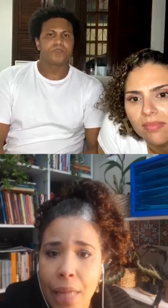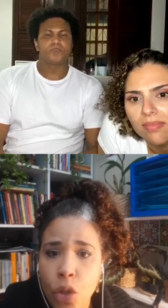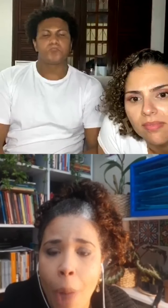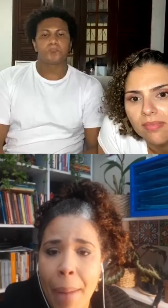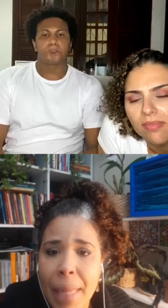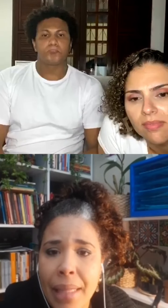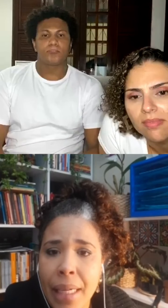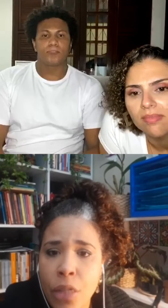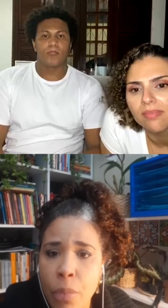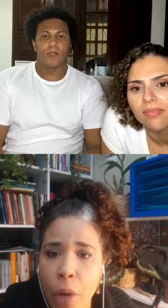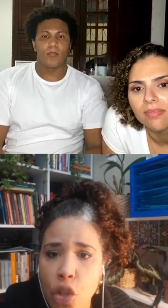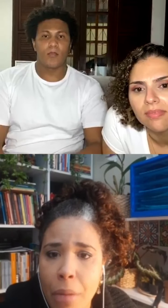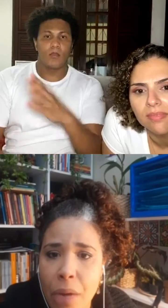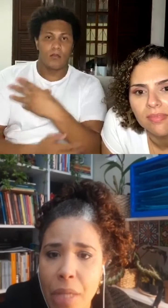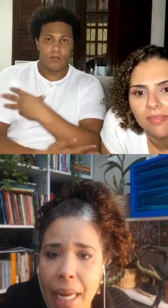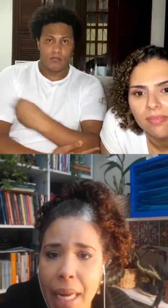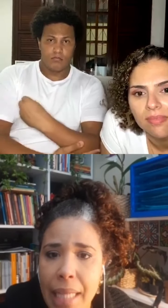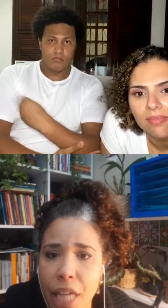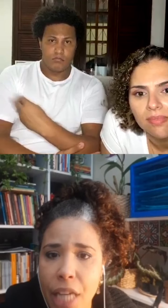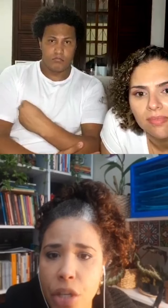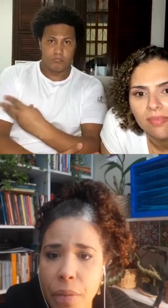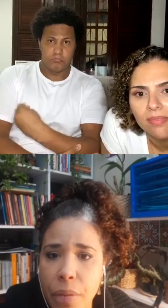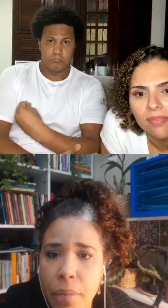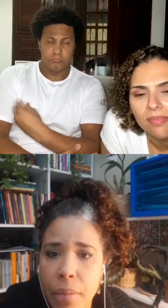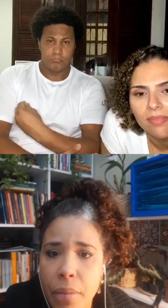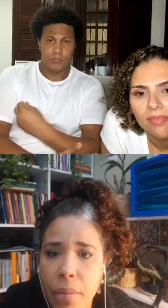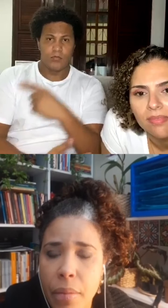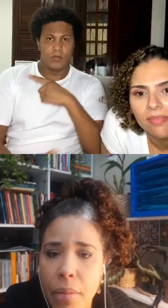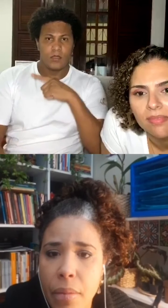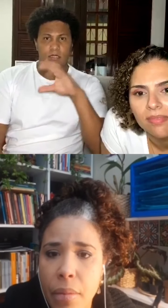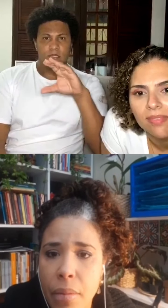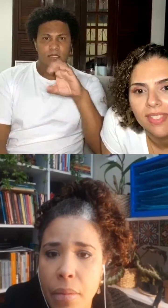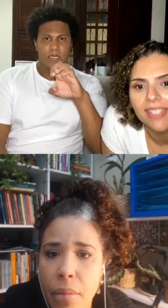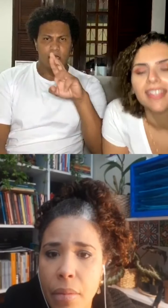Estou amamentando, pode tomar o Cerazete.